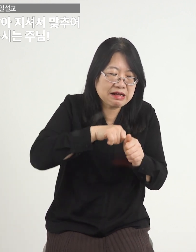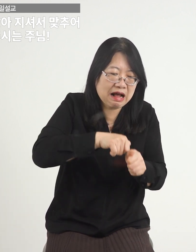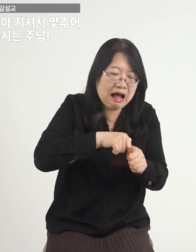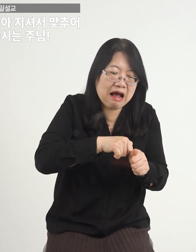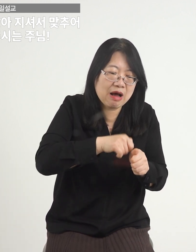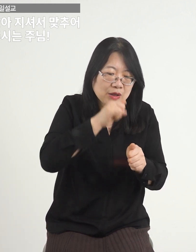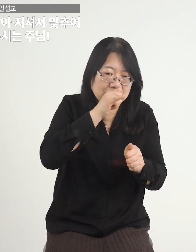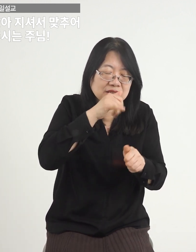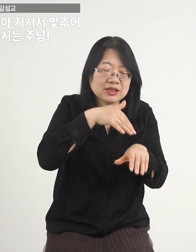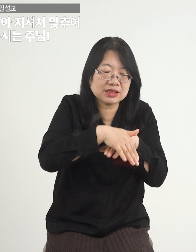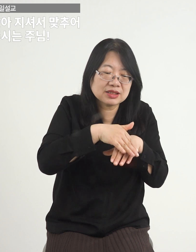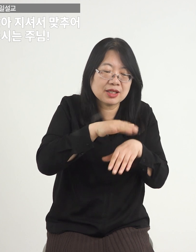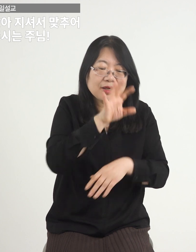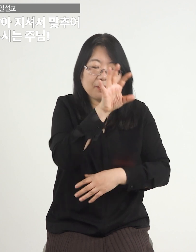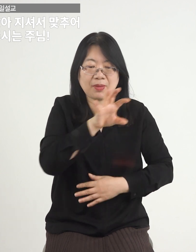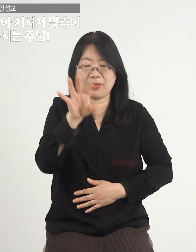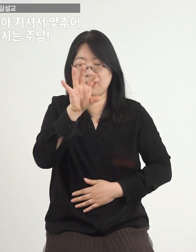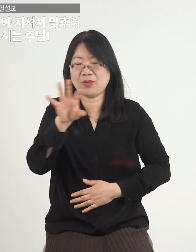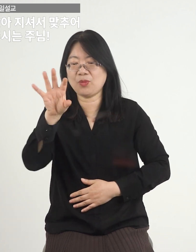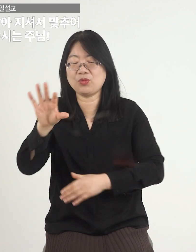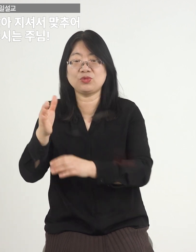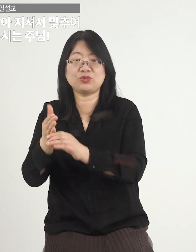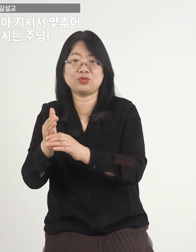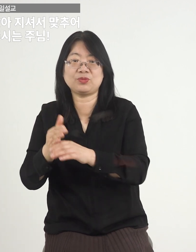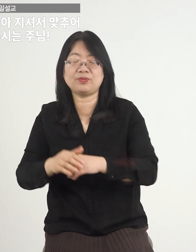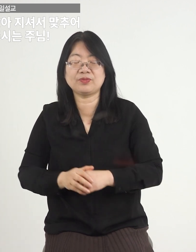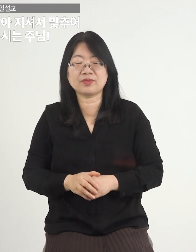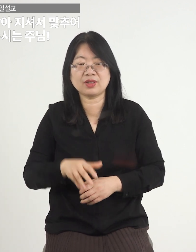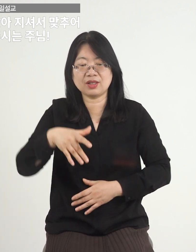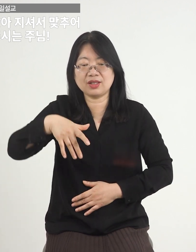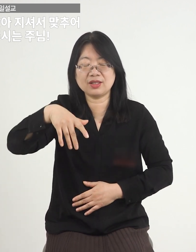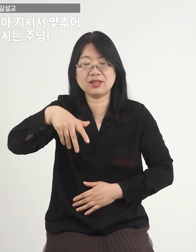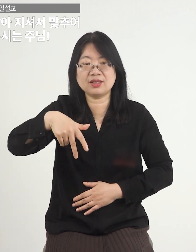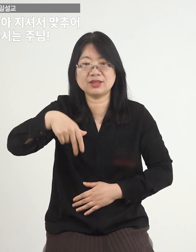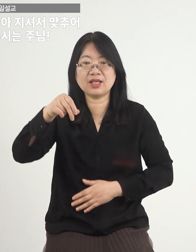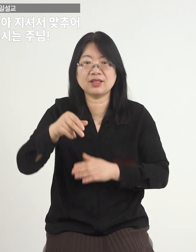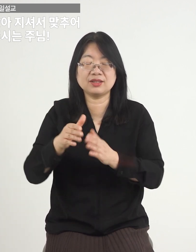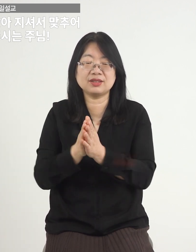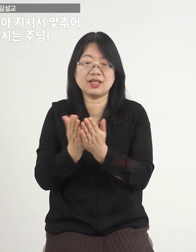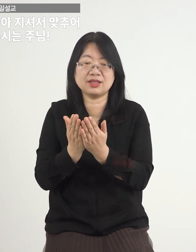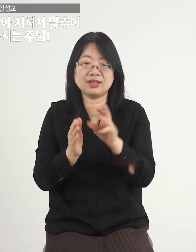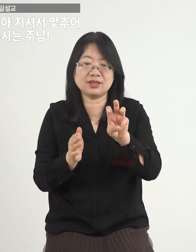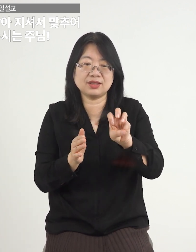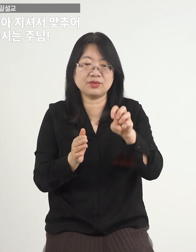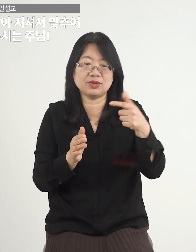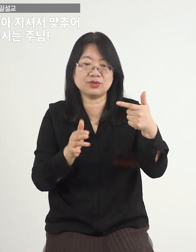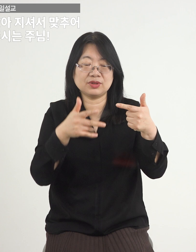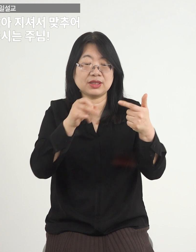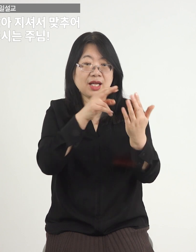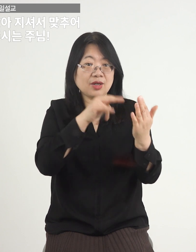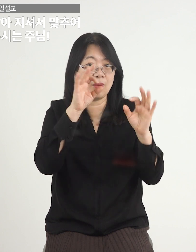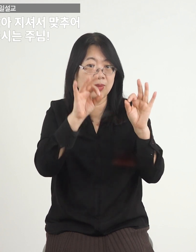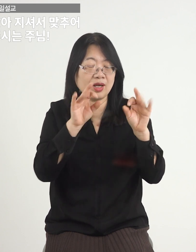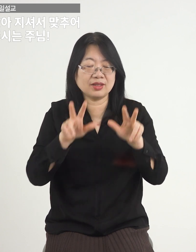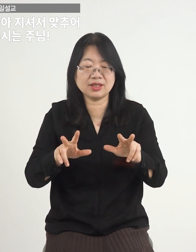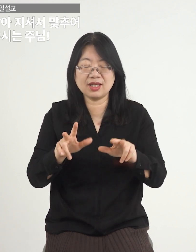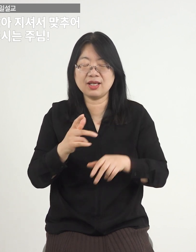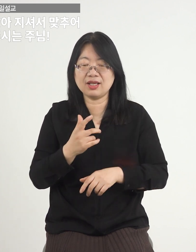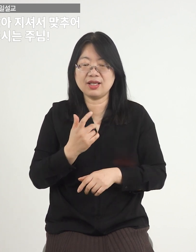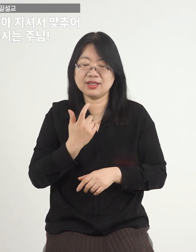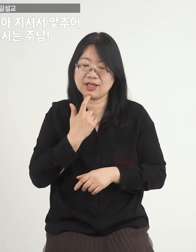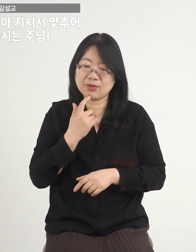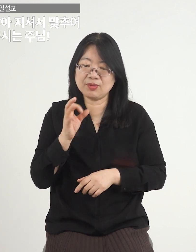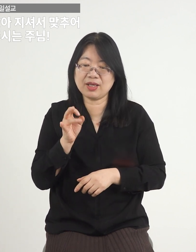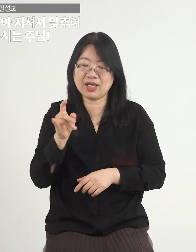계속 반복되고 있습니다. 창세기 36장을 한번 볼까요? 이제는 야곱과 에서의